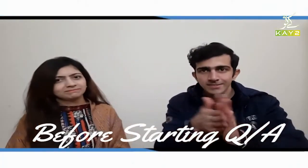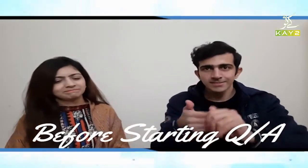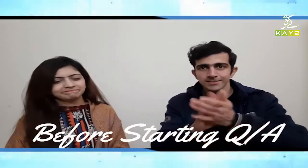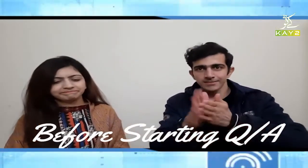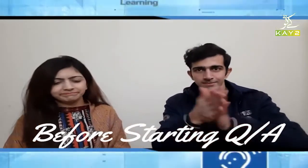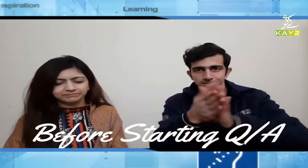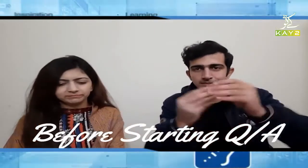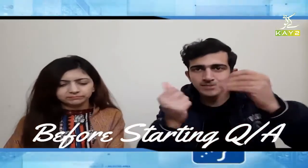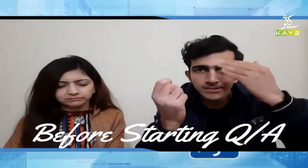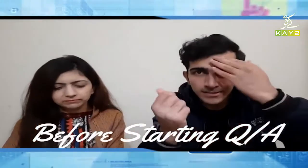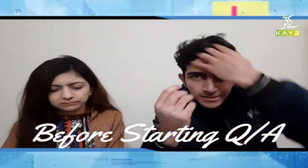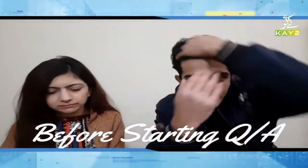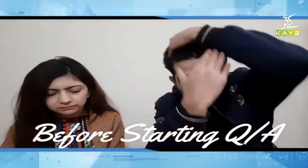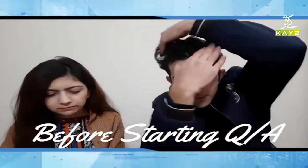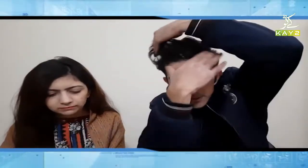उल्टा है।